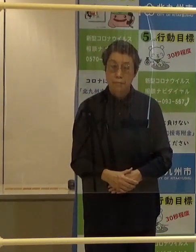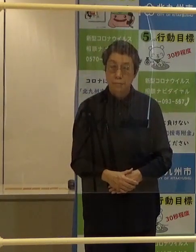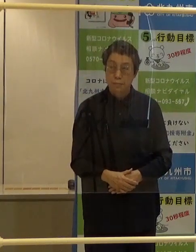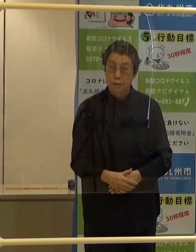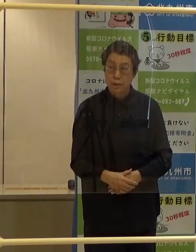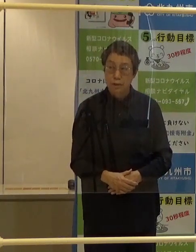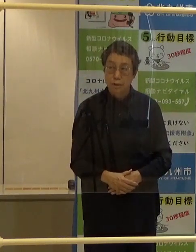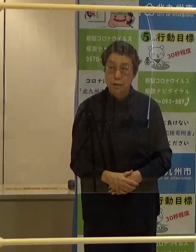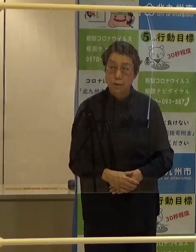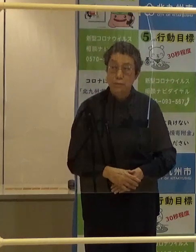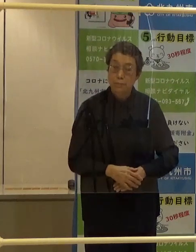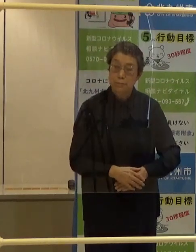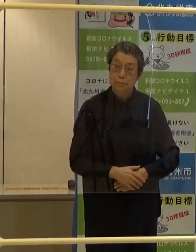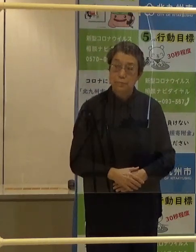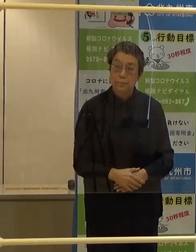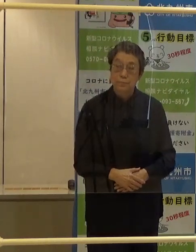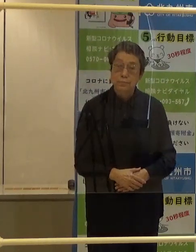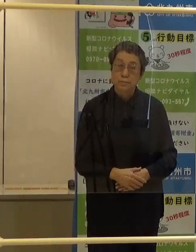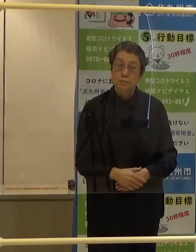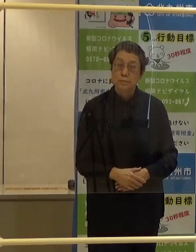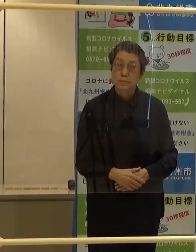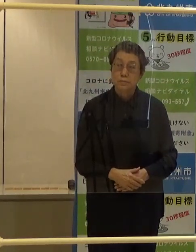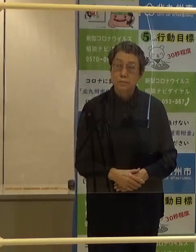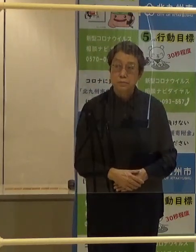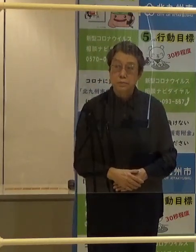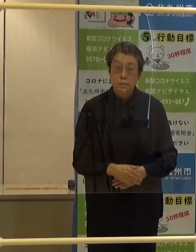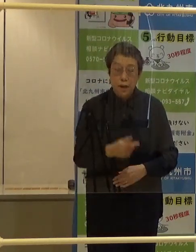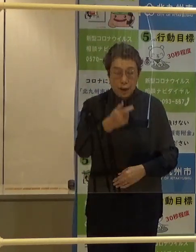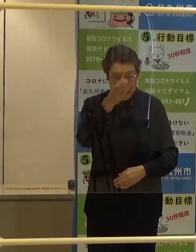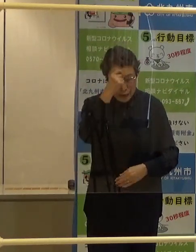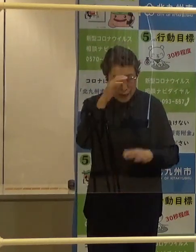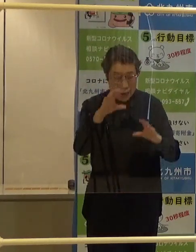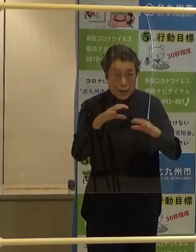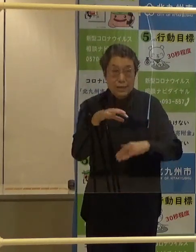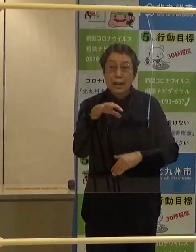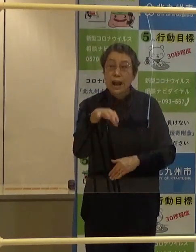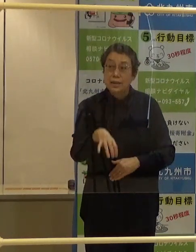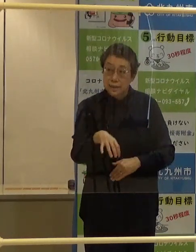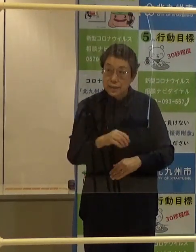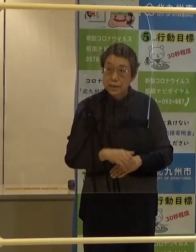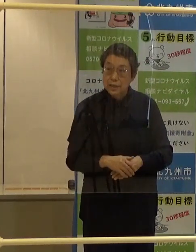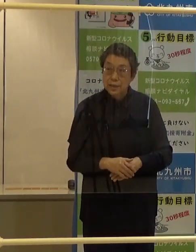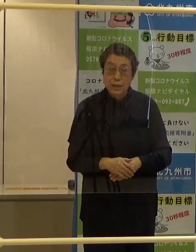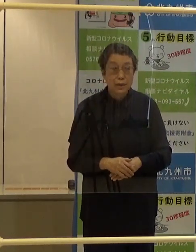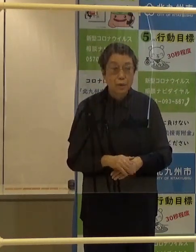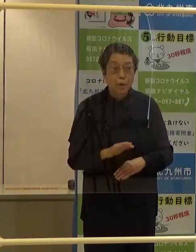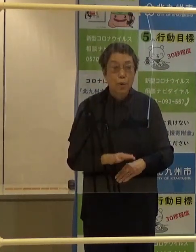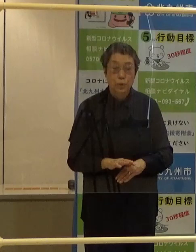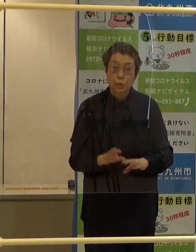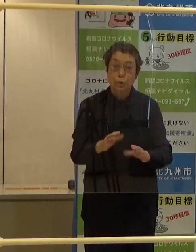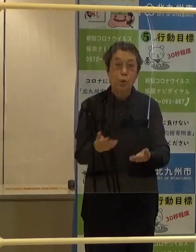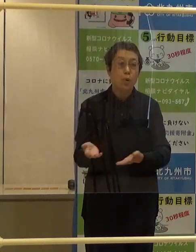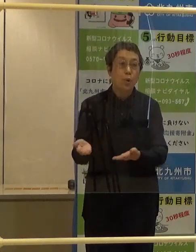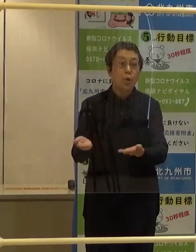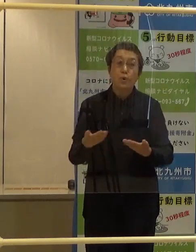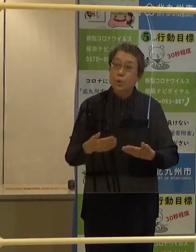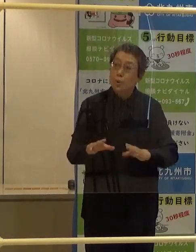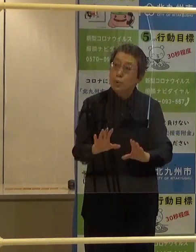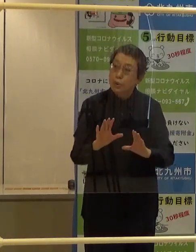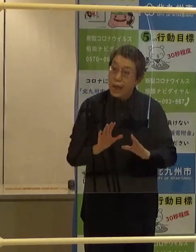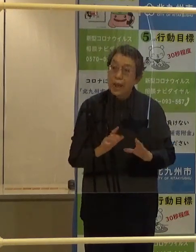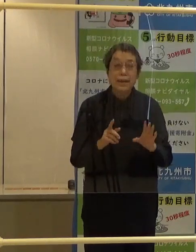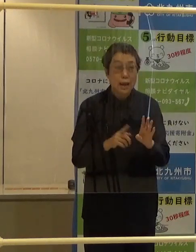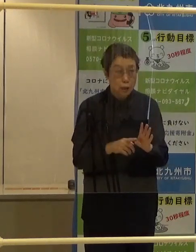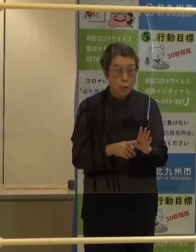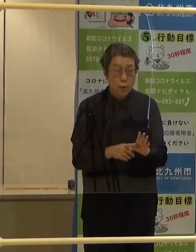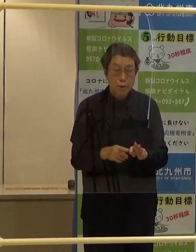すいません、 FB ニュースの時なんですけど、被災地の園児と児童生徒の受け入れについてなんですが、詳細はこれからということ